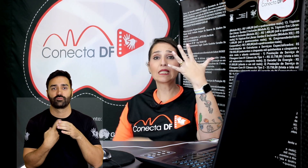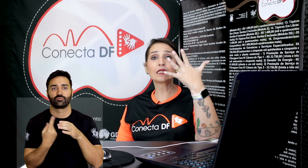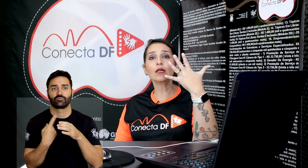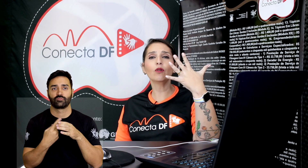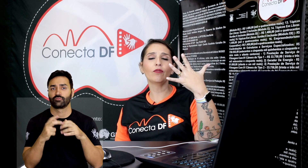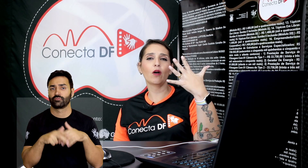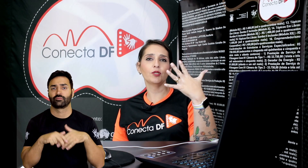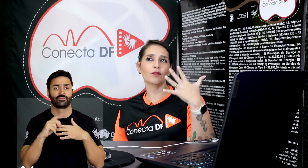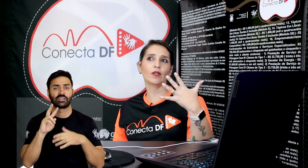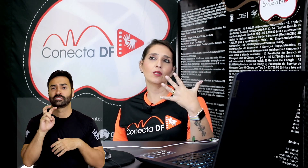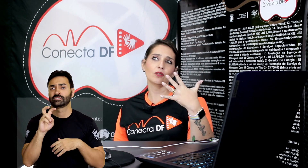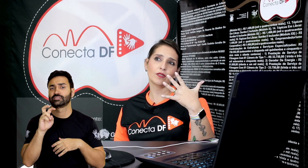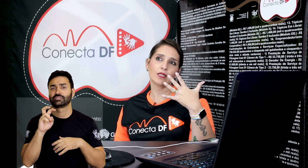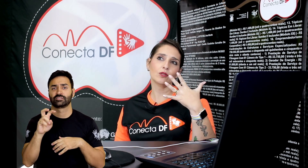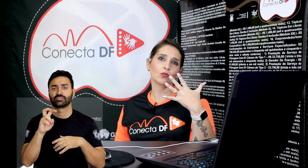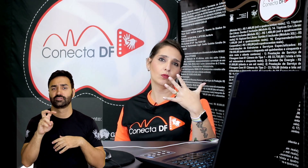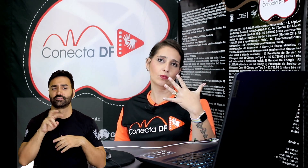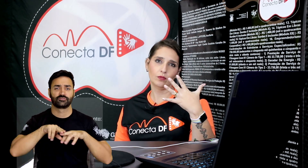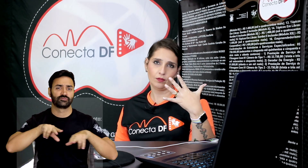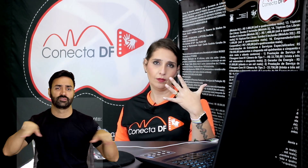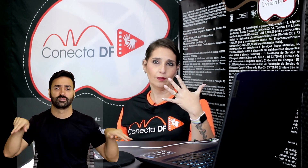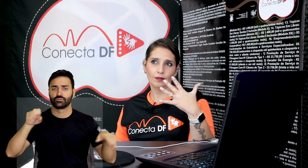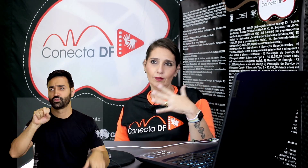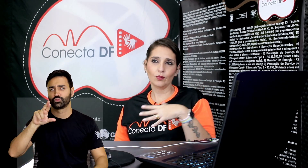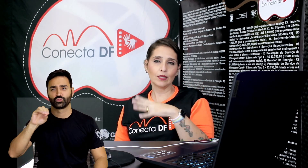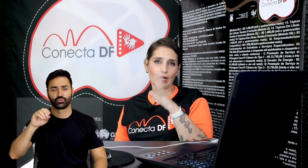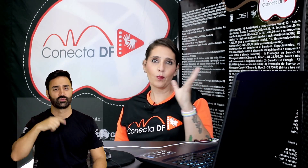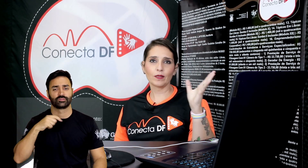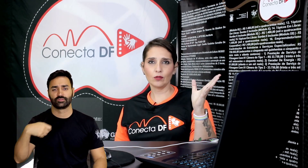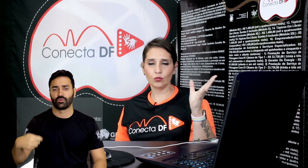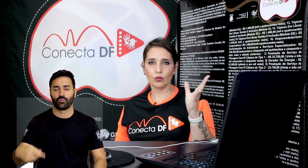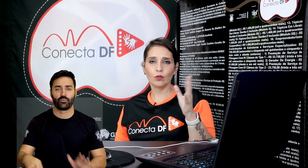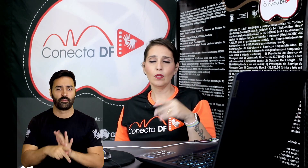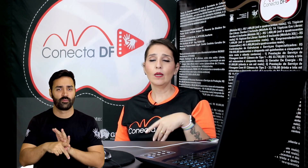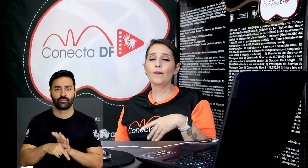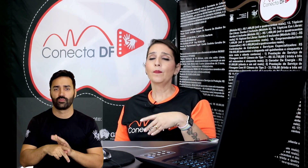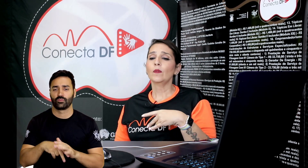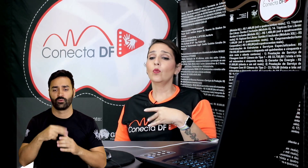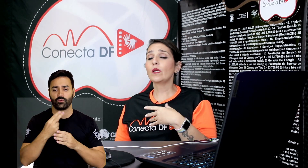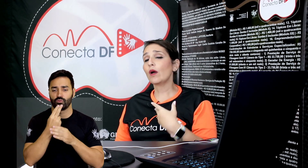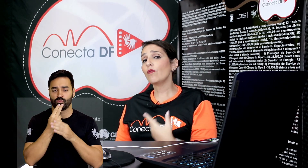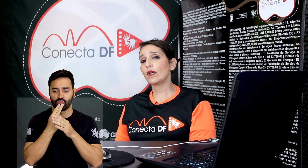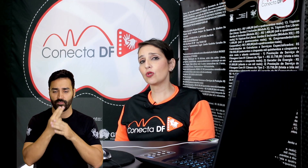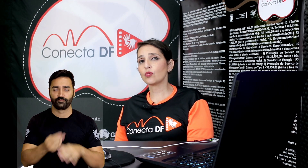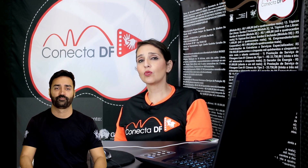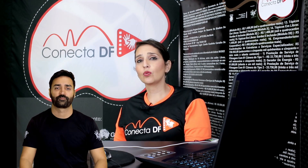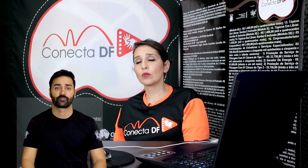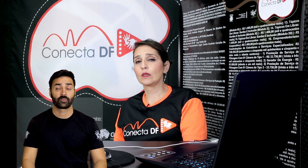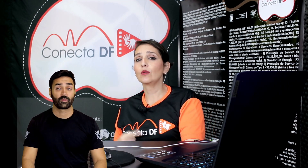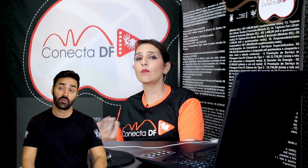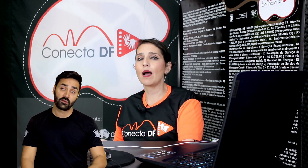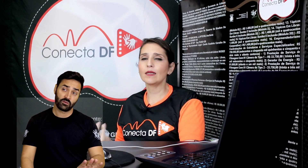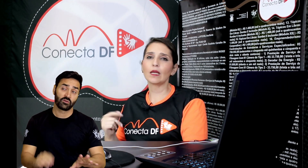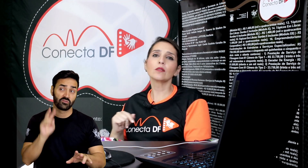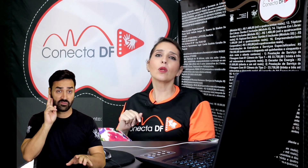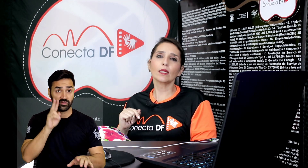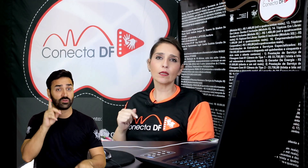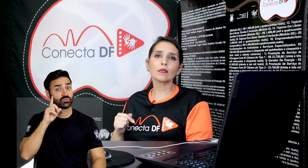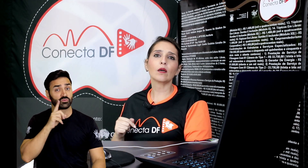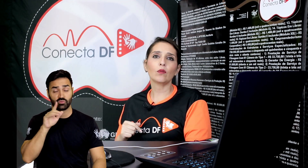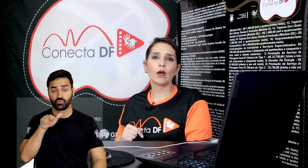ó, 5 formas diferentes de fazer suco. Sinal para suco. O que eu vejo os surdos usando mais